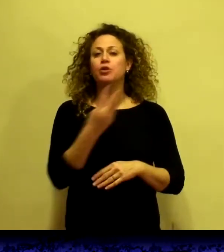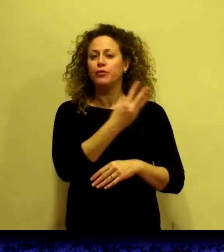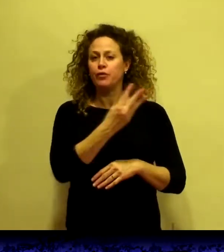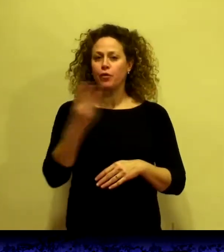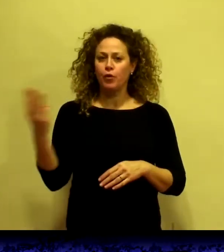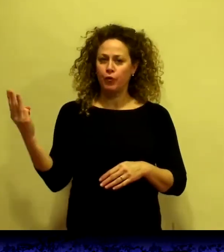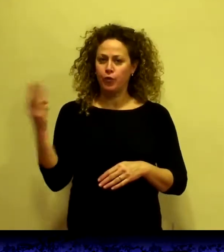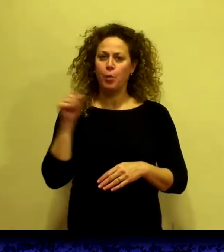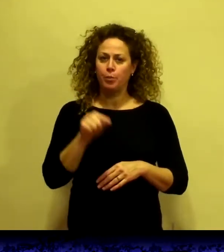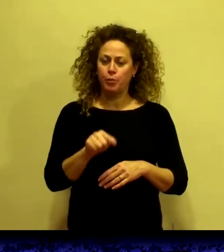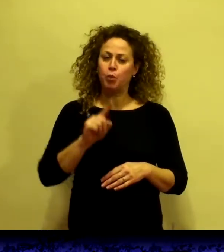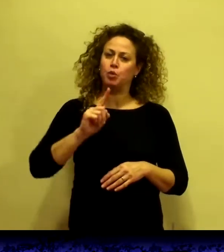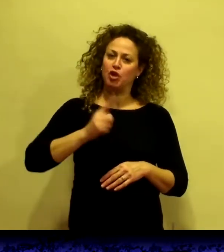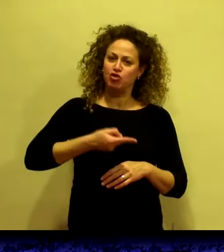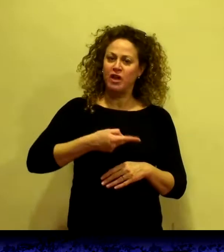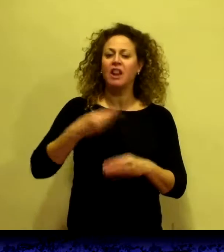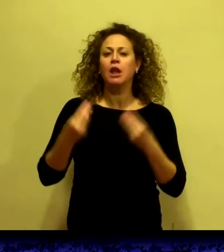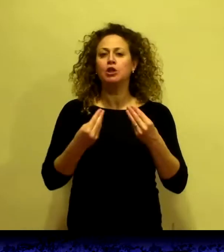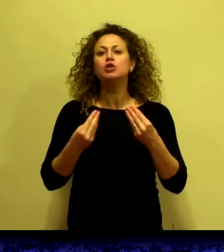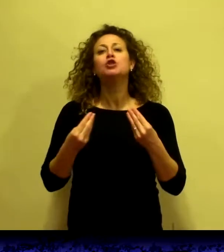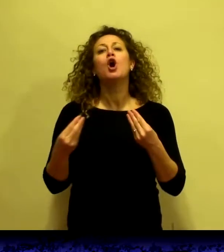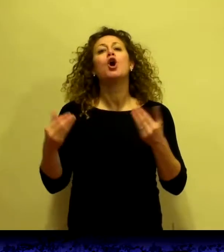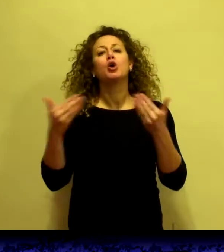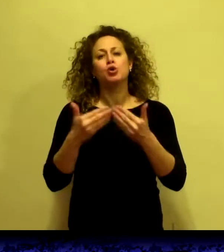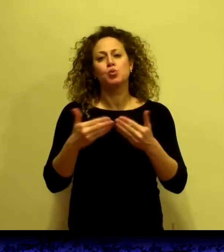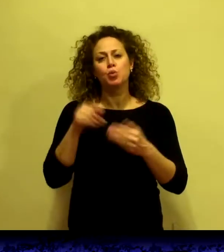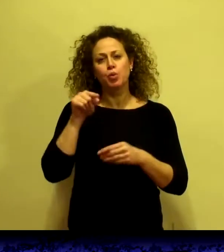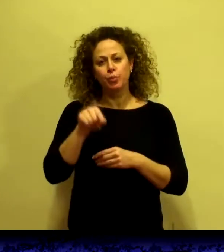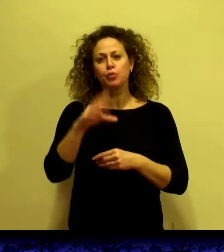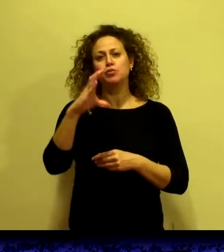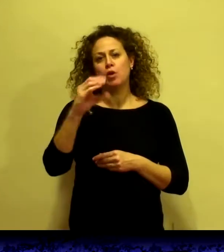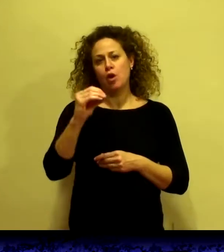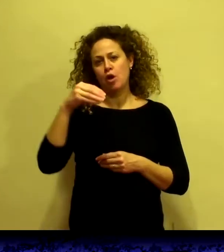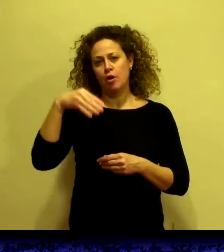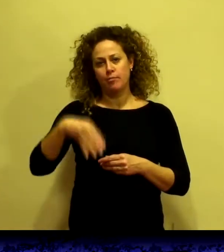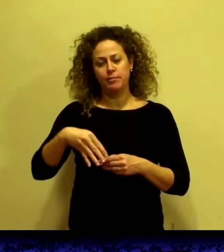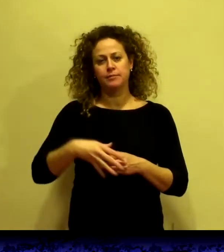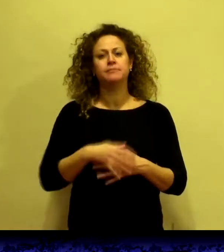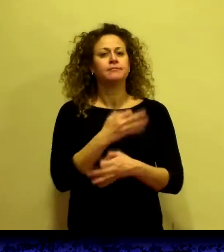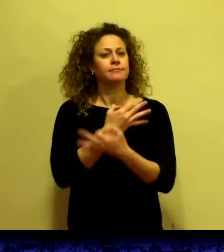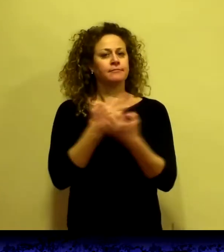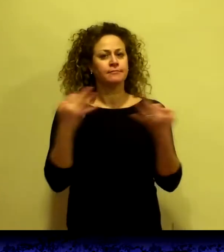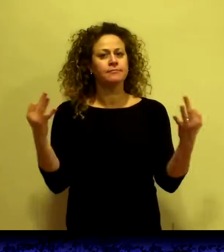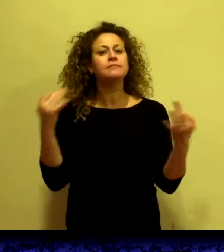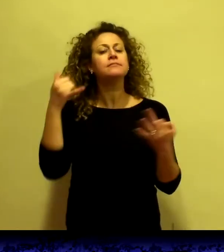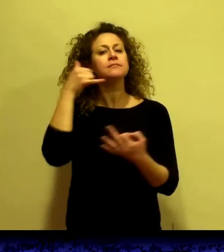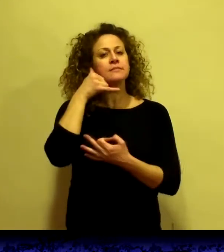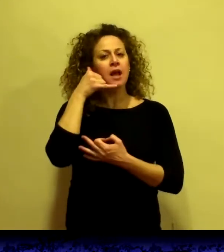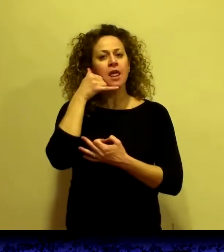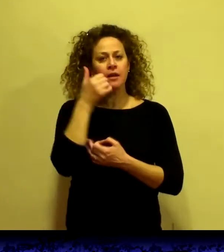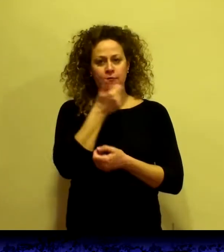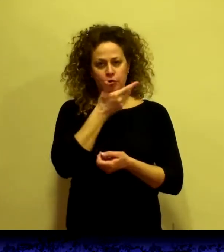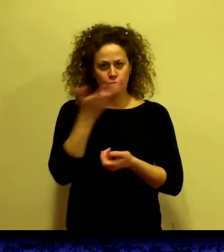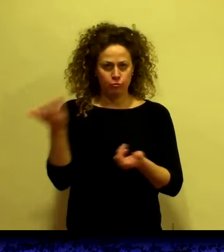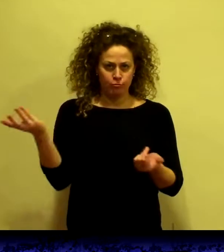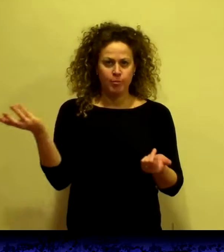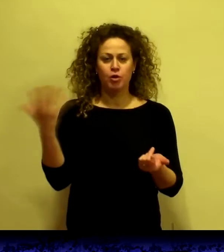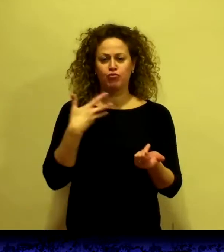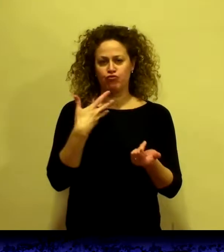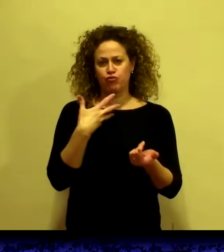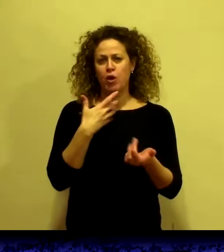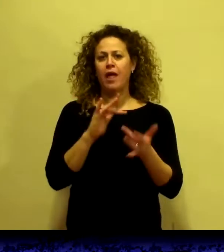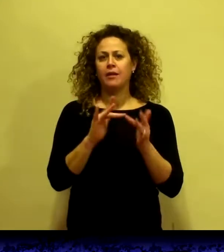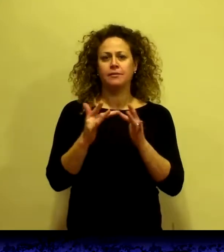www.gildadelgiocostudio.com. Perfetto. telefono, pazienza.